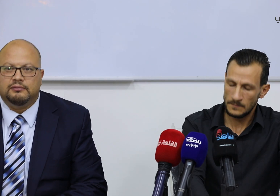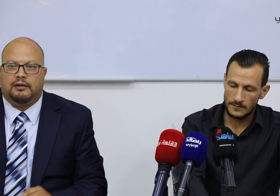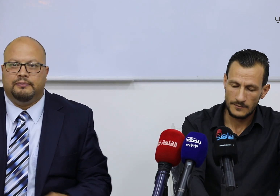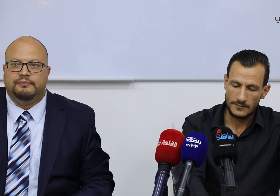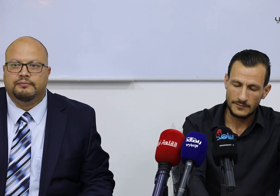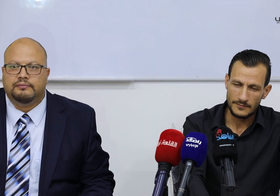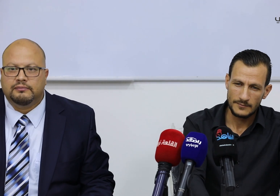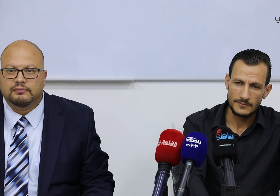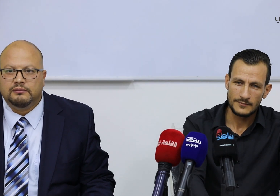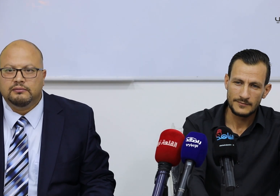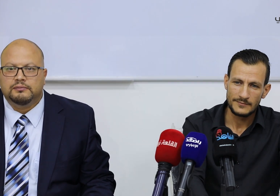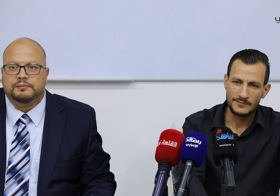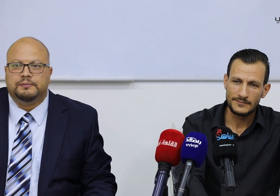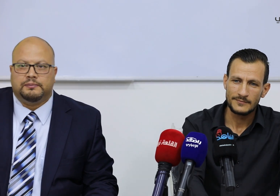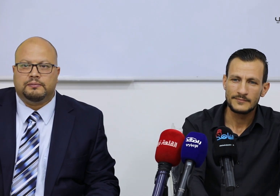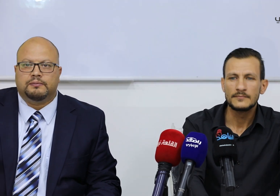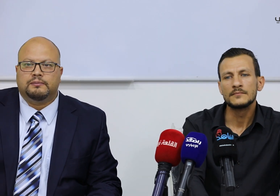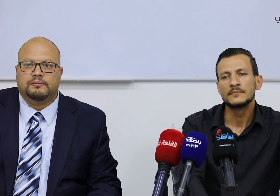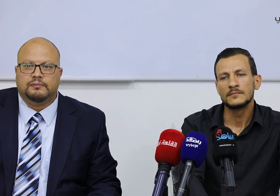تقرا الشفايه، بعدين مع